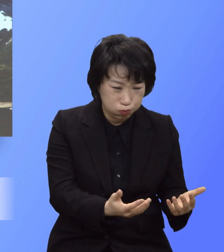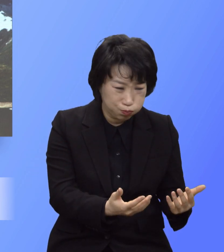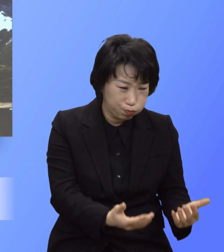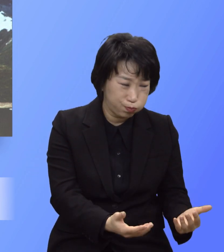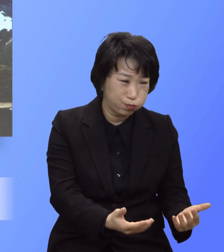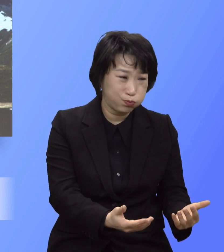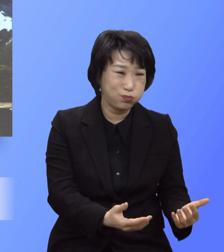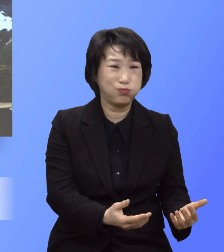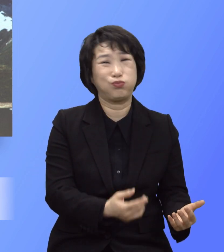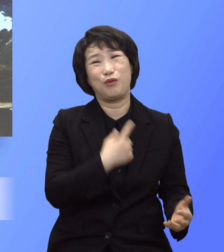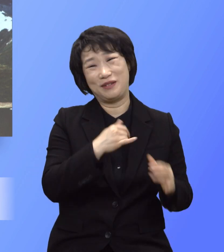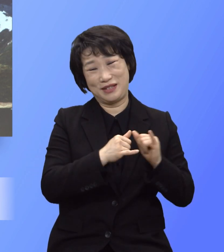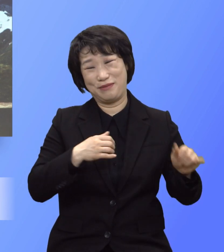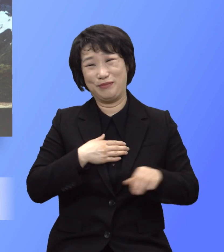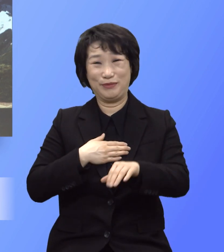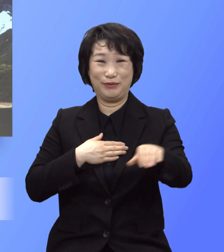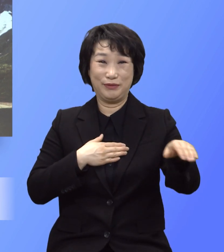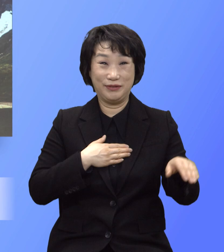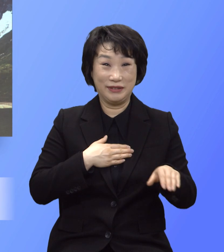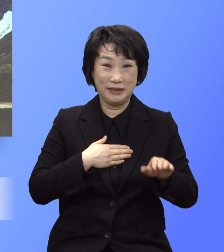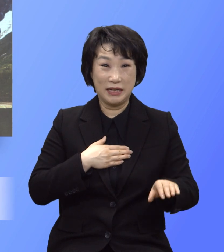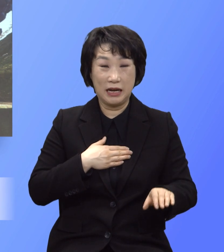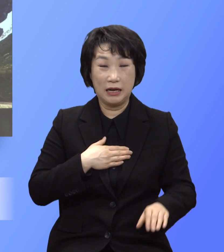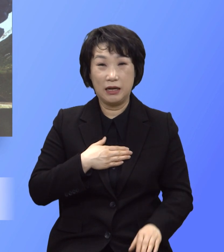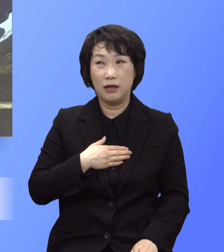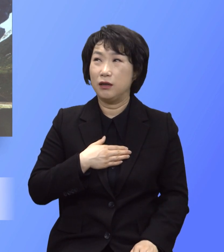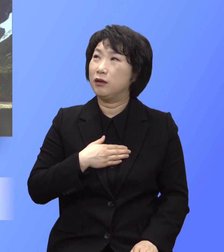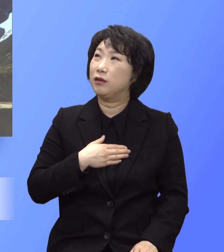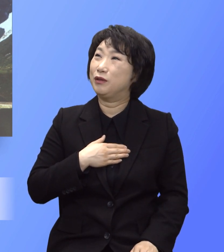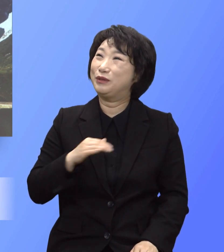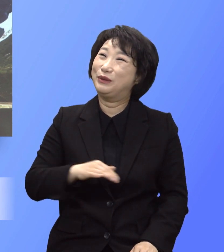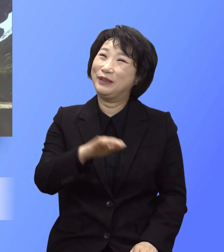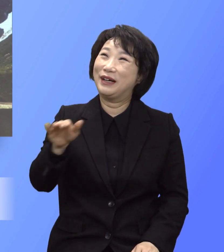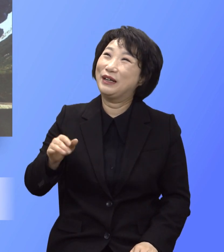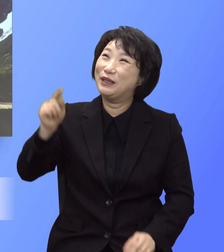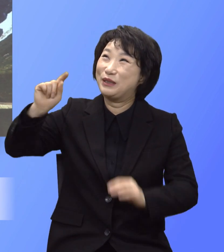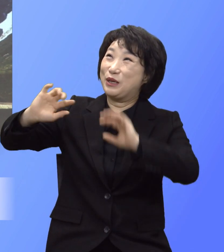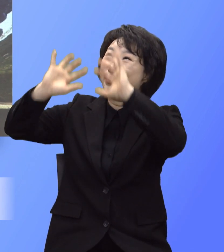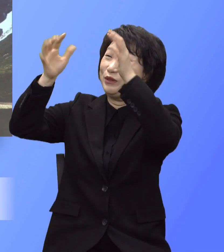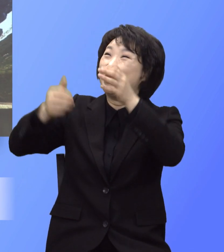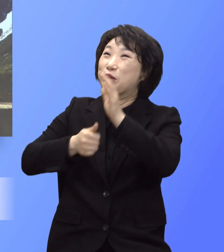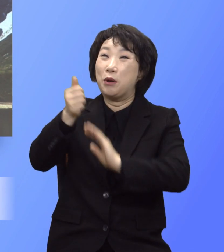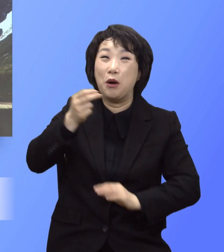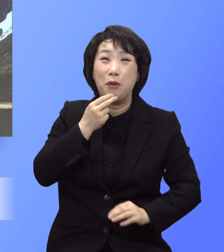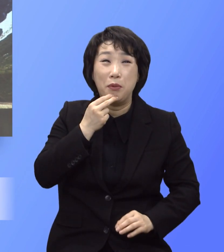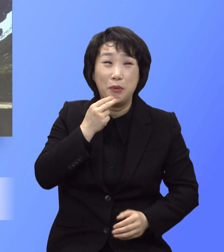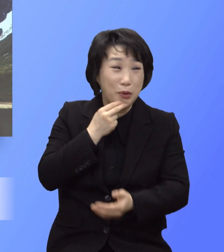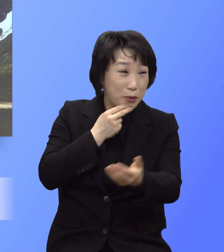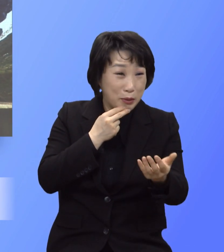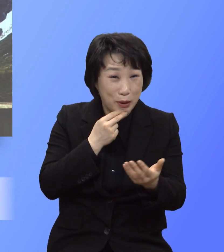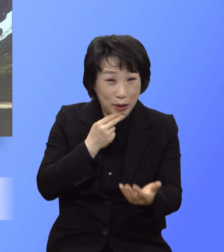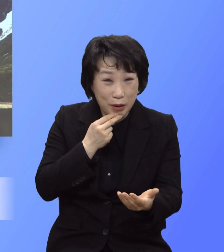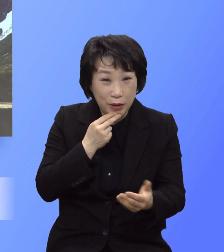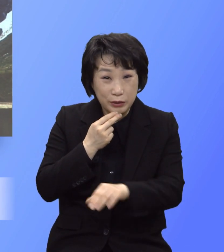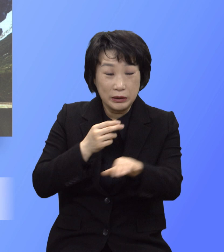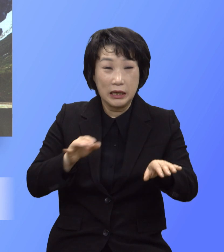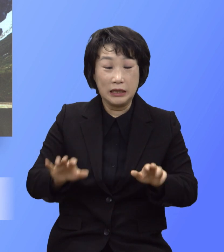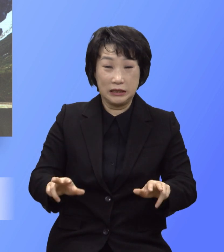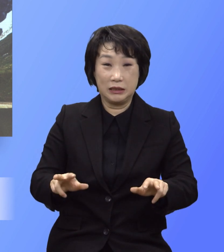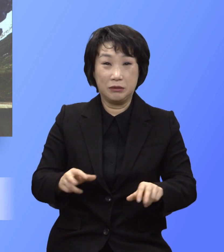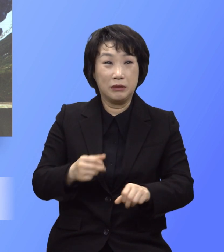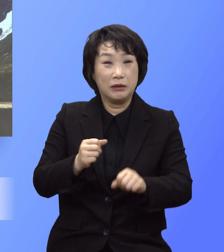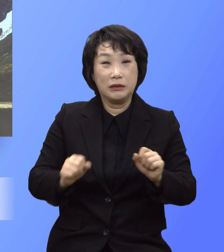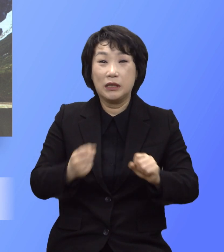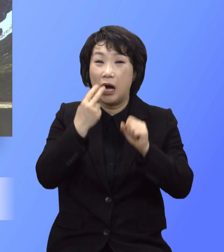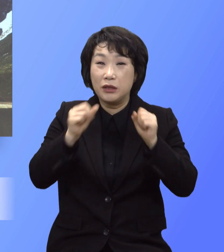전혀 없던 사람들. 여러분, 우리가 천국이라는 소망의 여지가 없다면 우리가 이 땅에 살고 있는